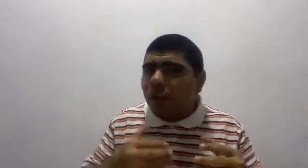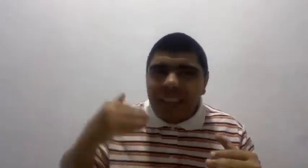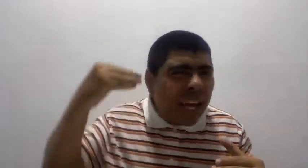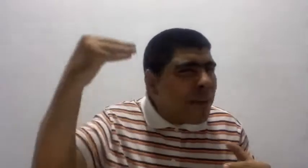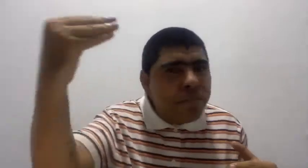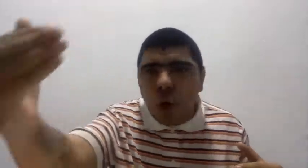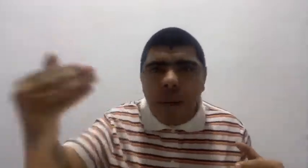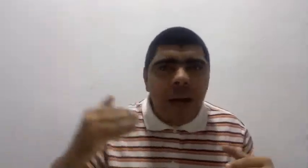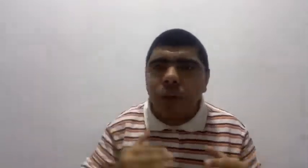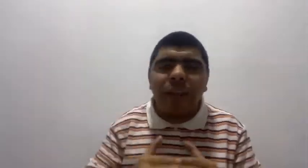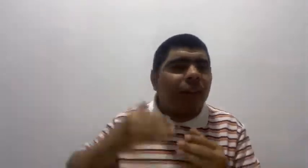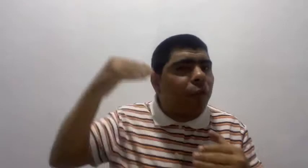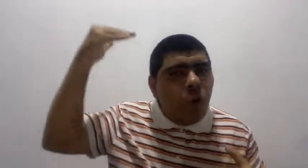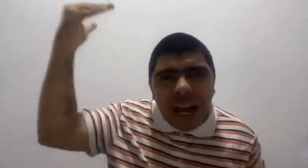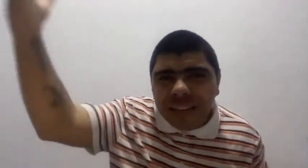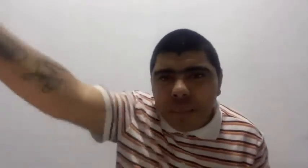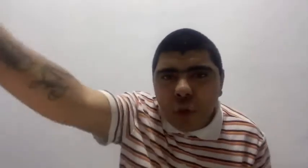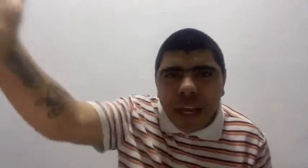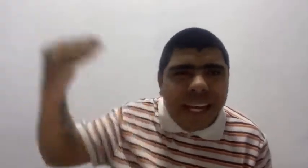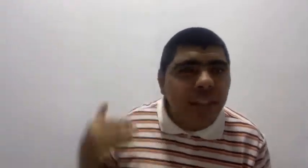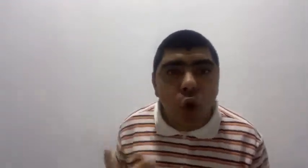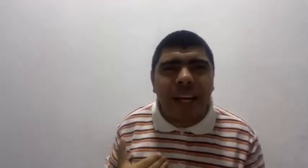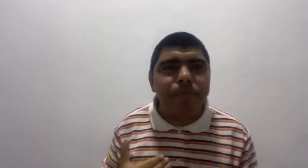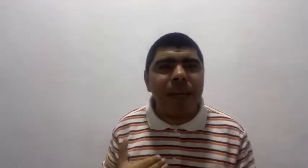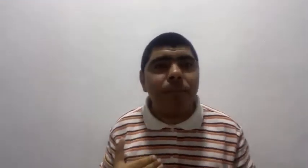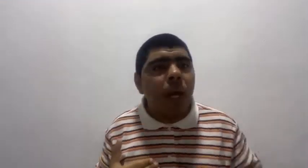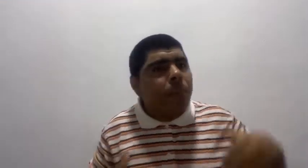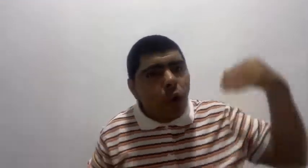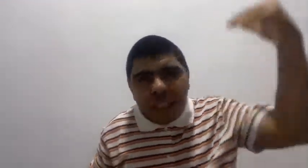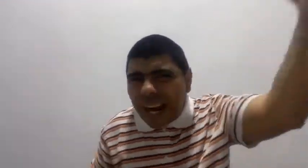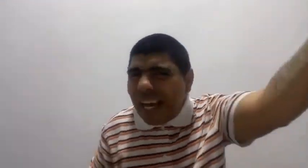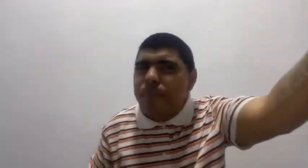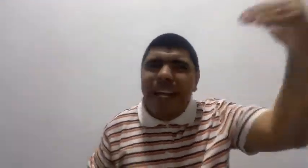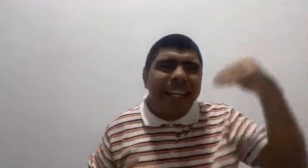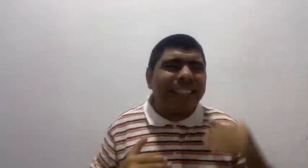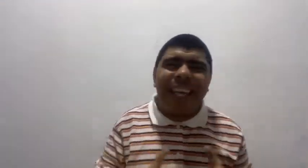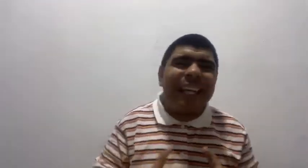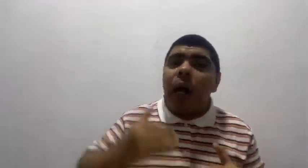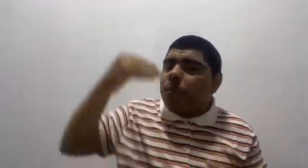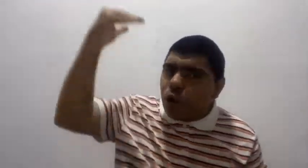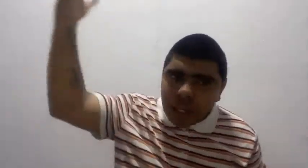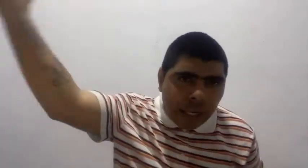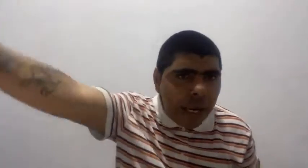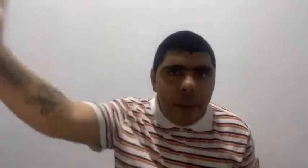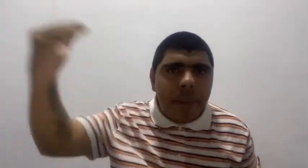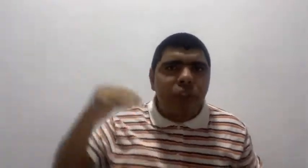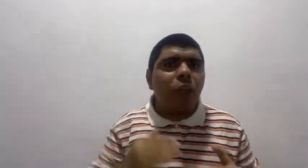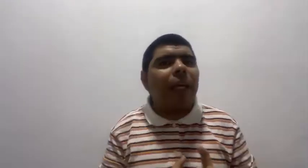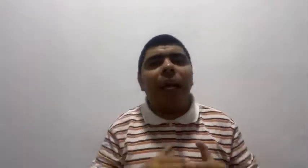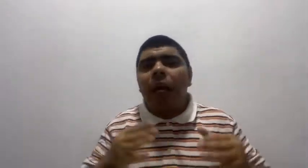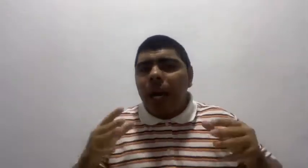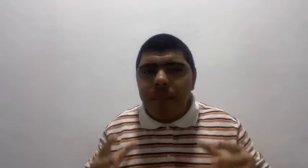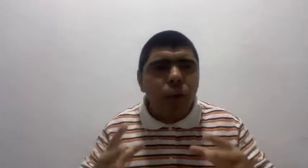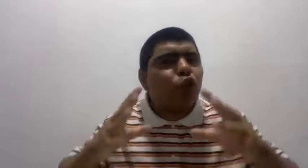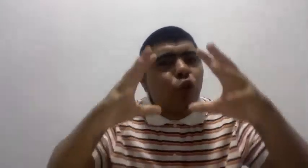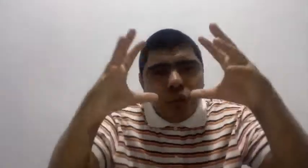es tiempo, hermano, de desenfocarse porque aquel no cree en mí, porque aquel me critica, porque aquel me persigue. Hermano, si usted